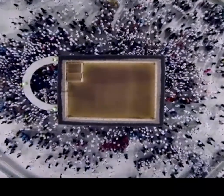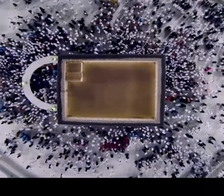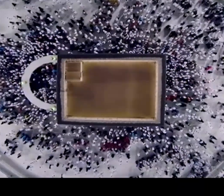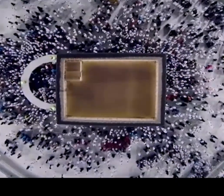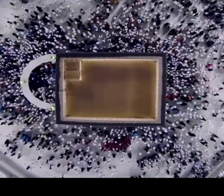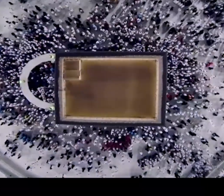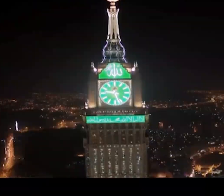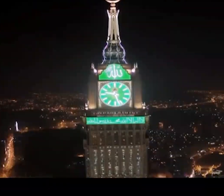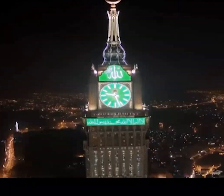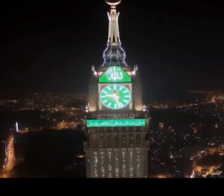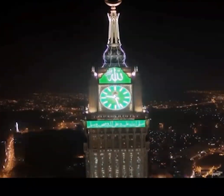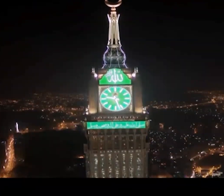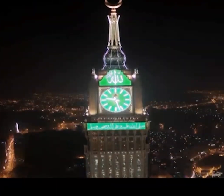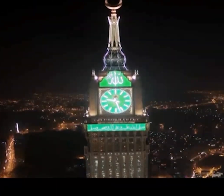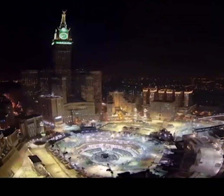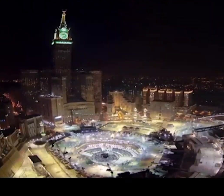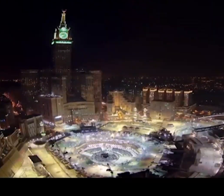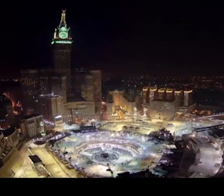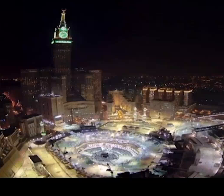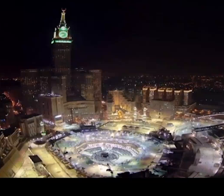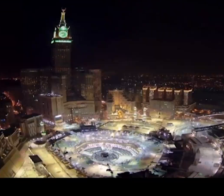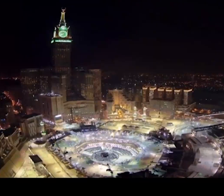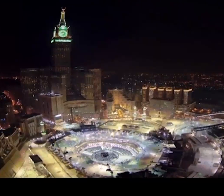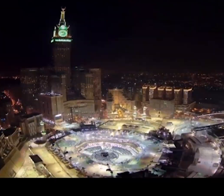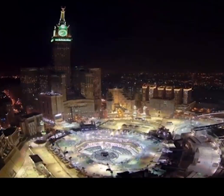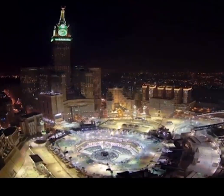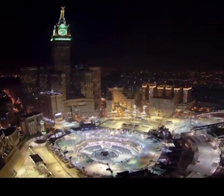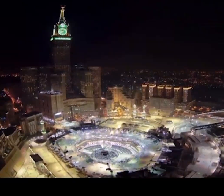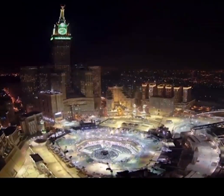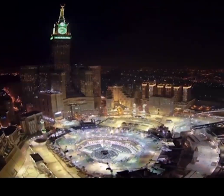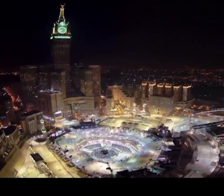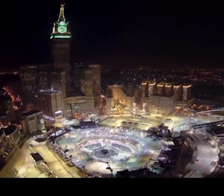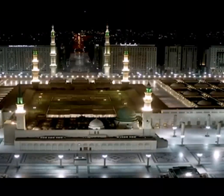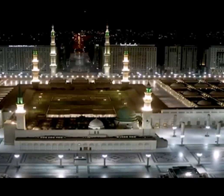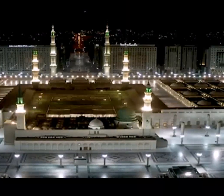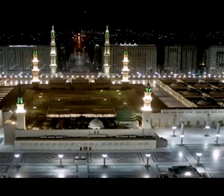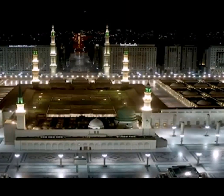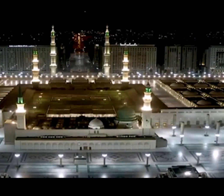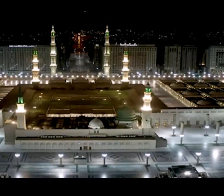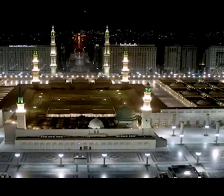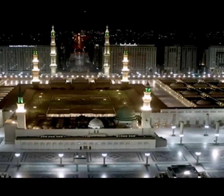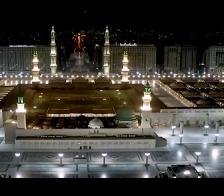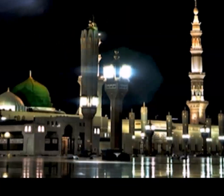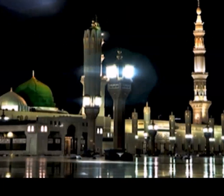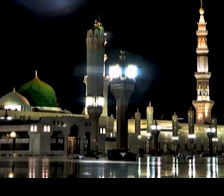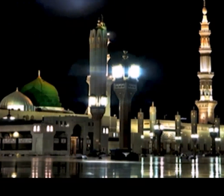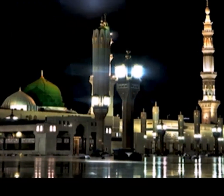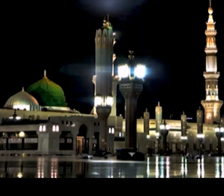من الشیطان الرجیم بسم اللہ الرحمن الرحیم الصلاة والسلام علیک یا